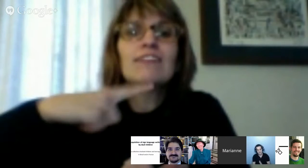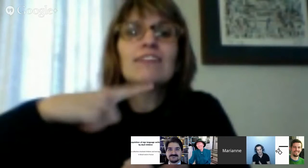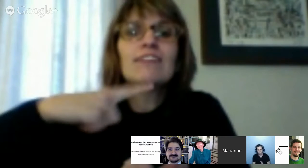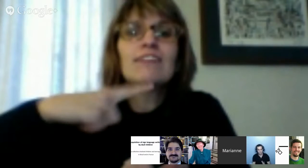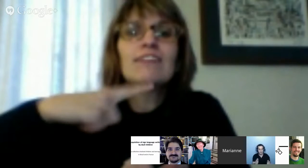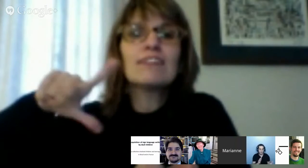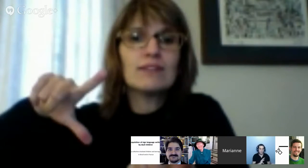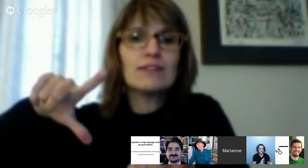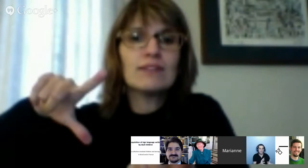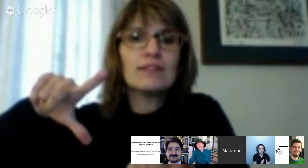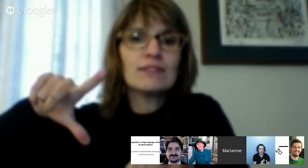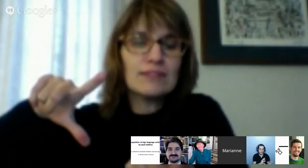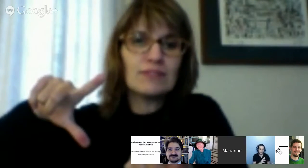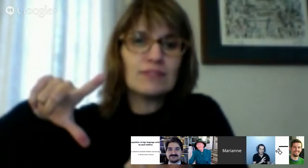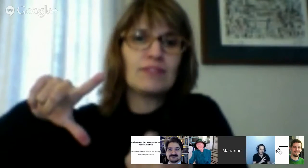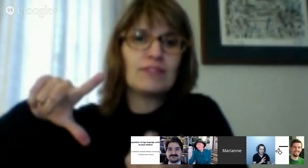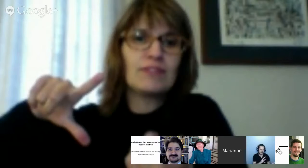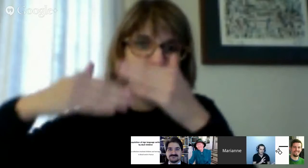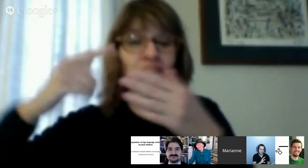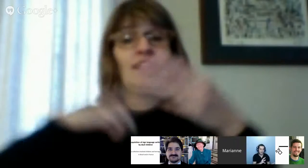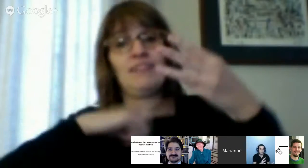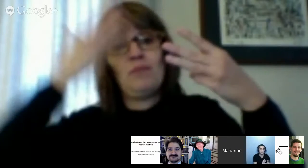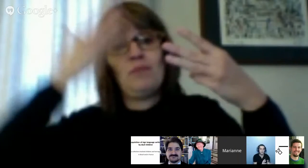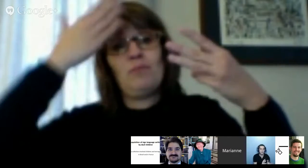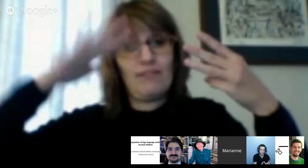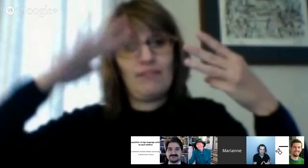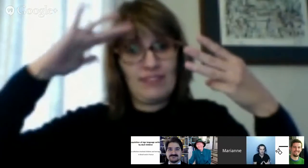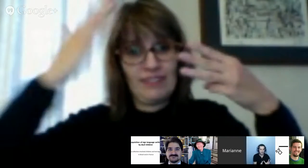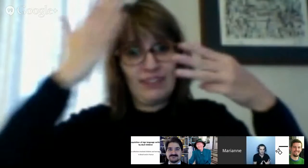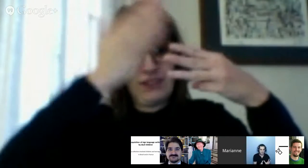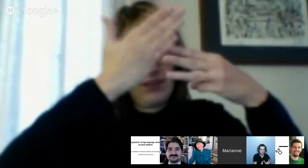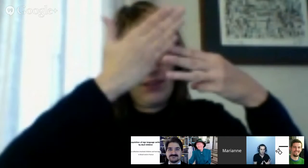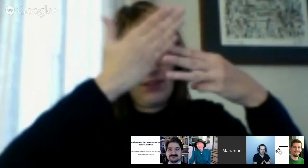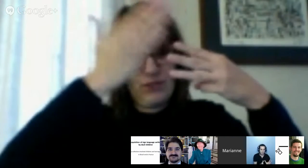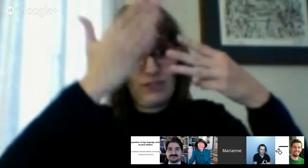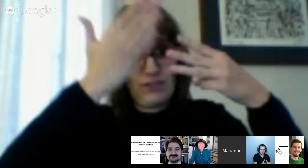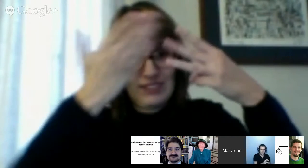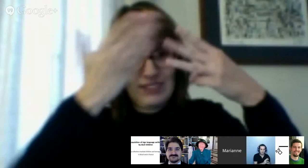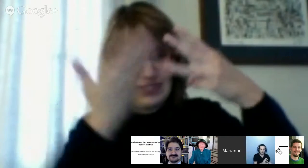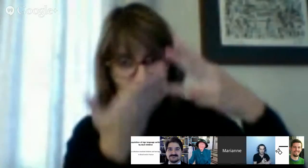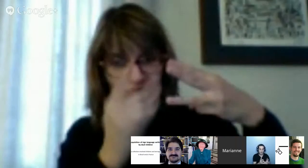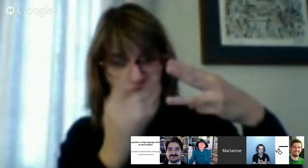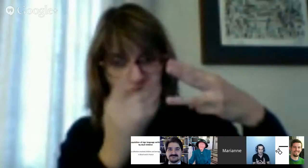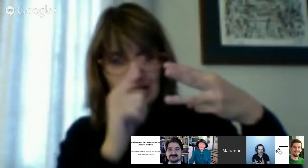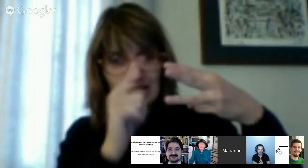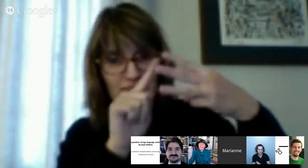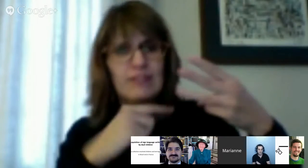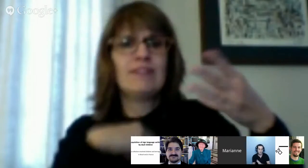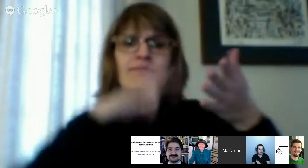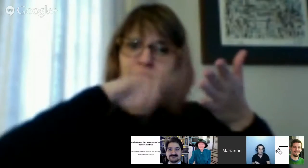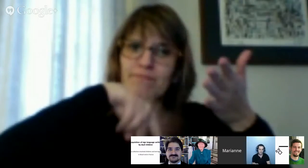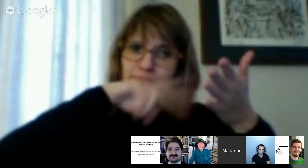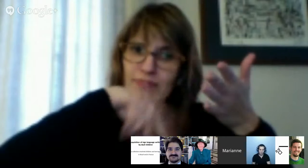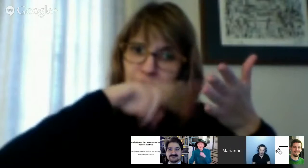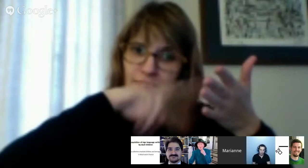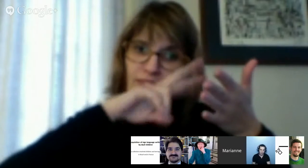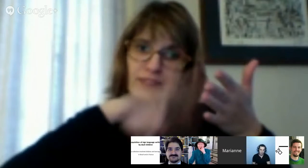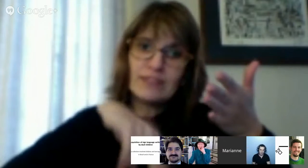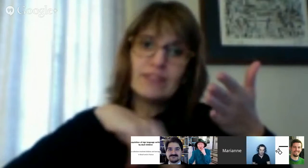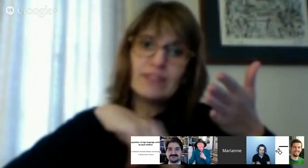transição dos desenhos, dessa parte lúdica do aprendizado, para a parte mais